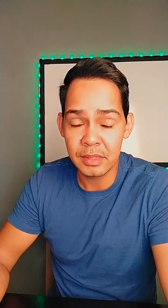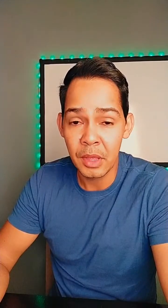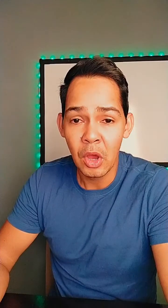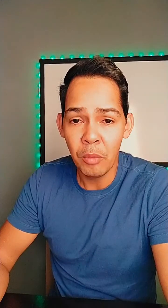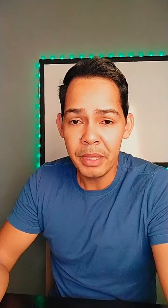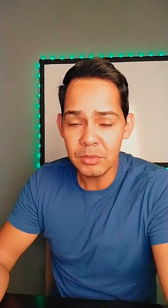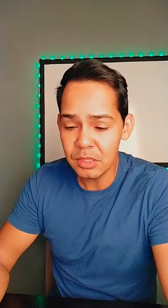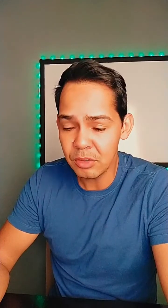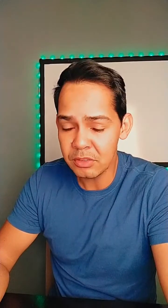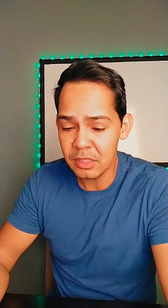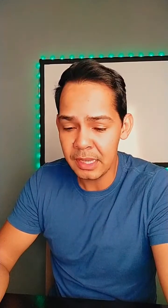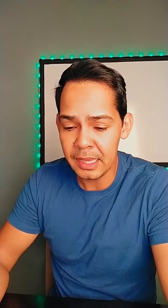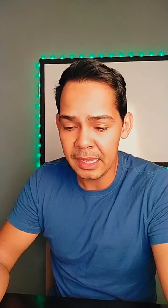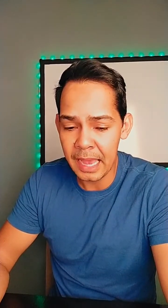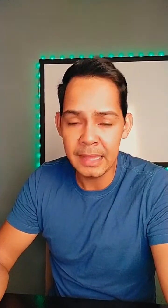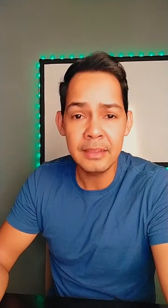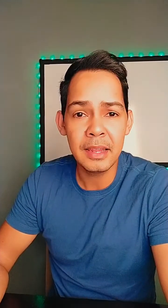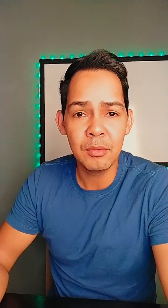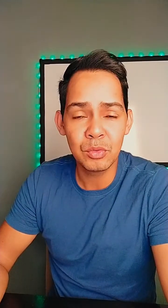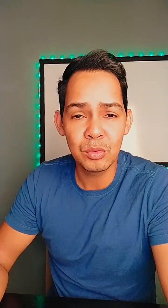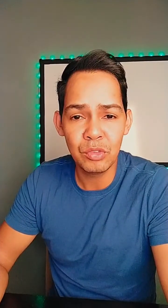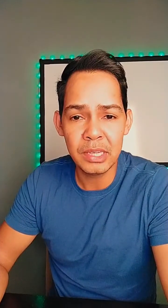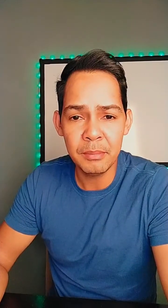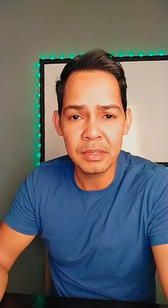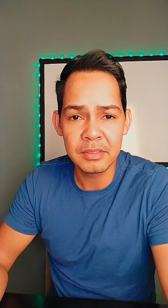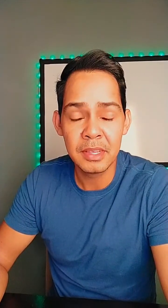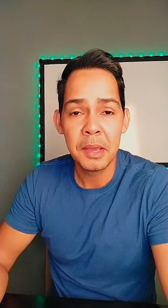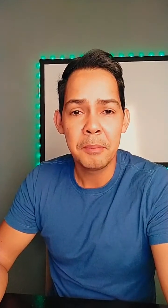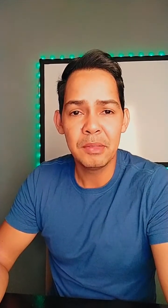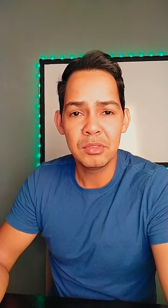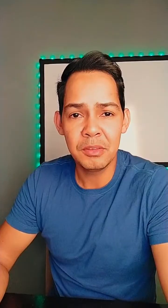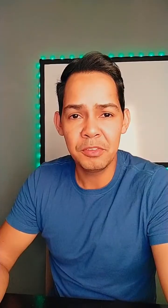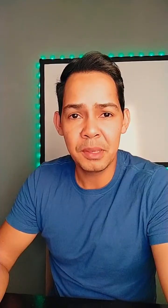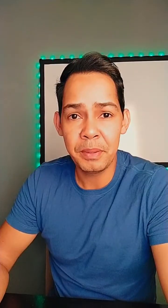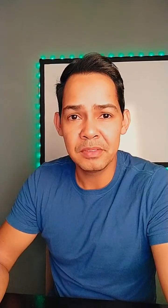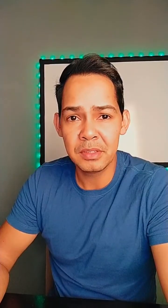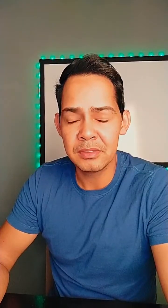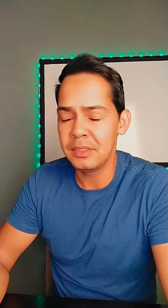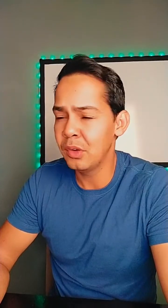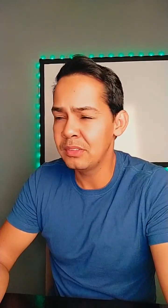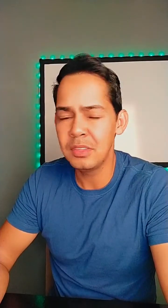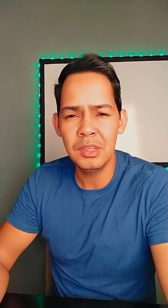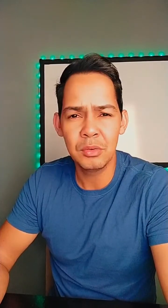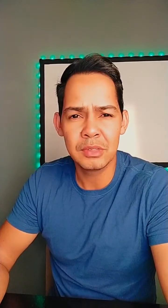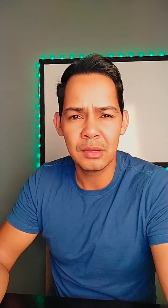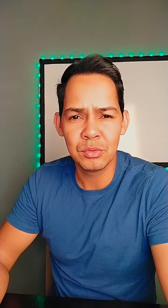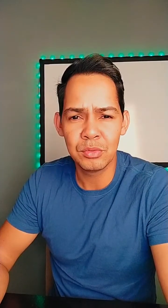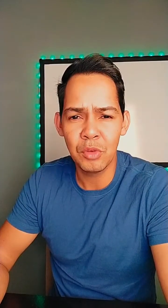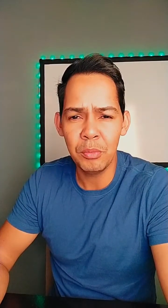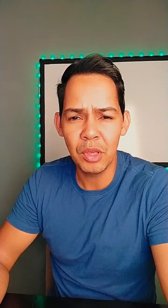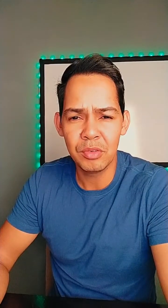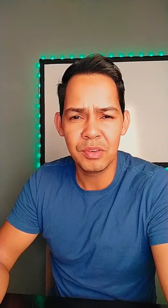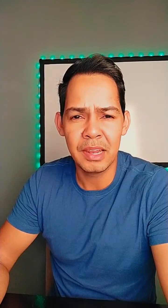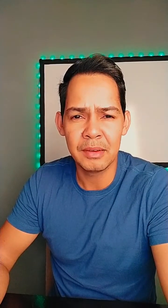ou mesmo que você ainda não estude Libras, mas você fica pensando assim, não, e se eu encontrar um surdo, como que eu vou falar com ele,